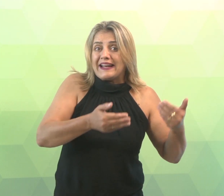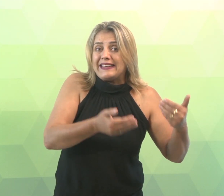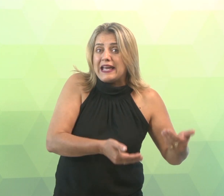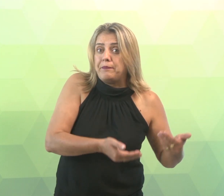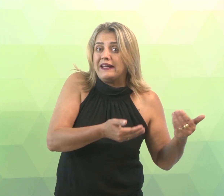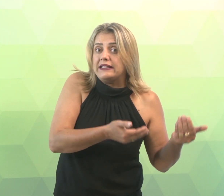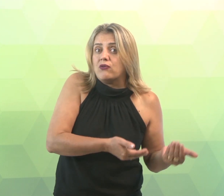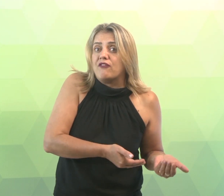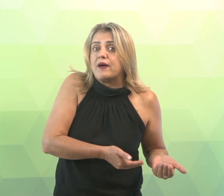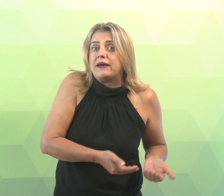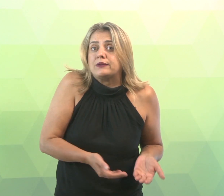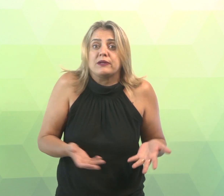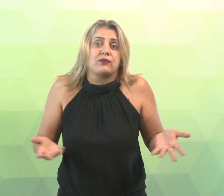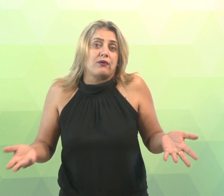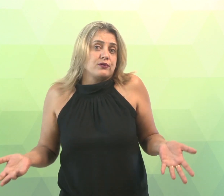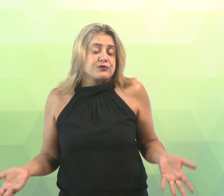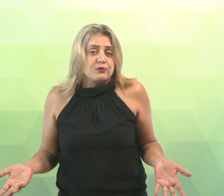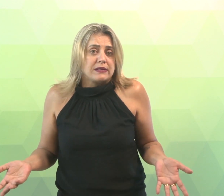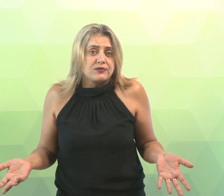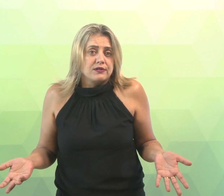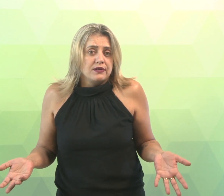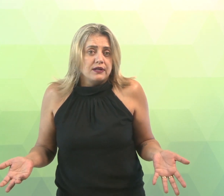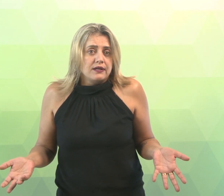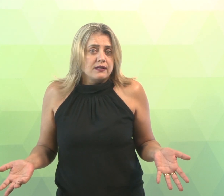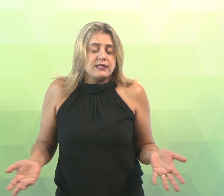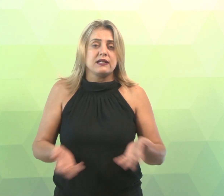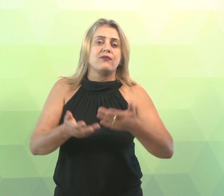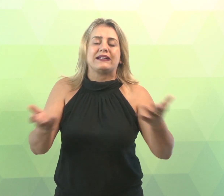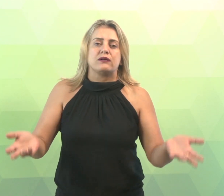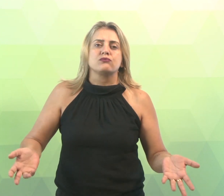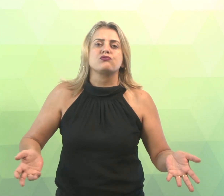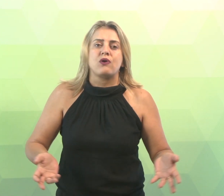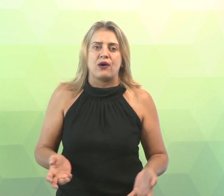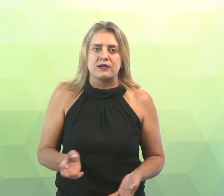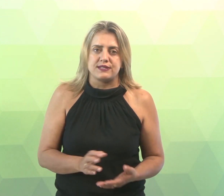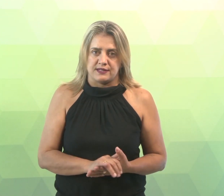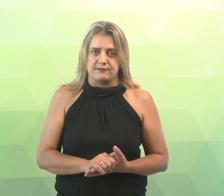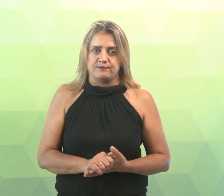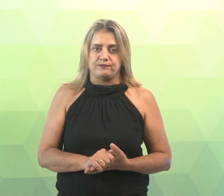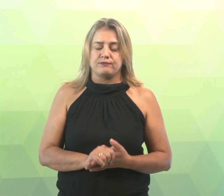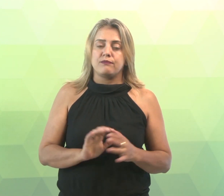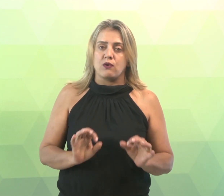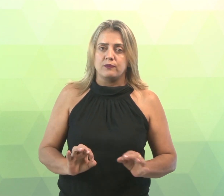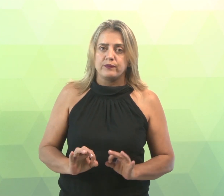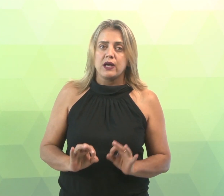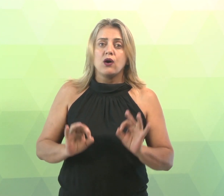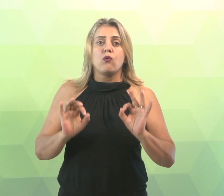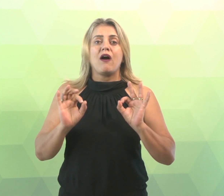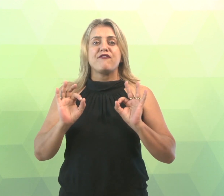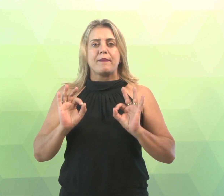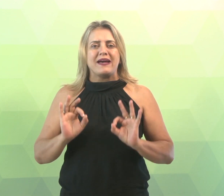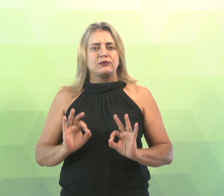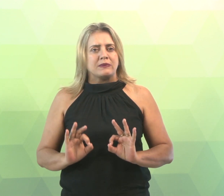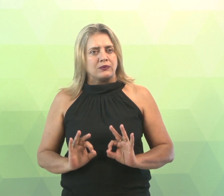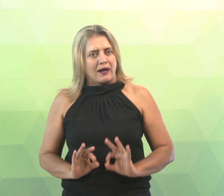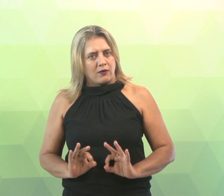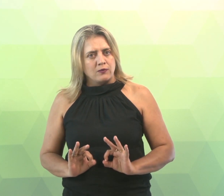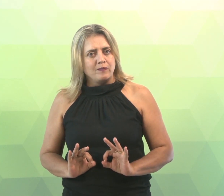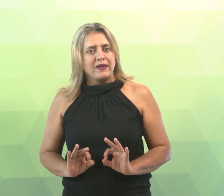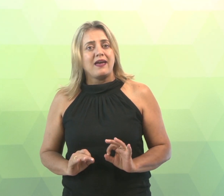que aprender o alfabeto manual e os números se não é tão usual assim? Bom, o alfabeto manual é